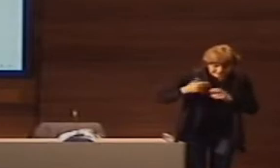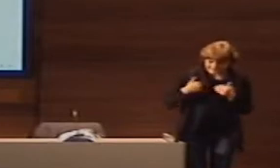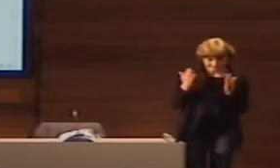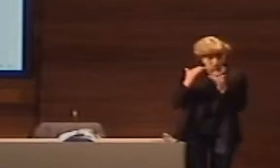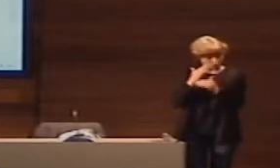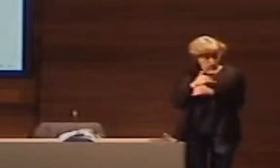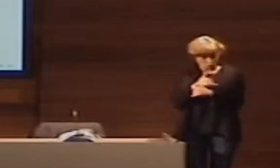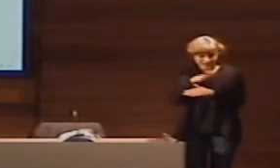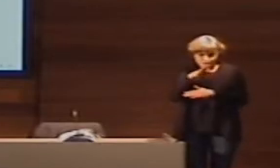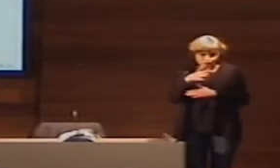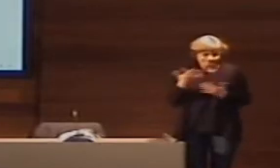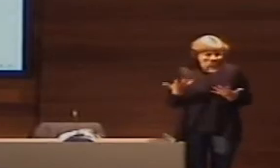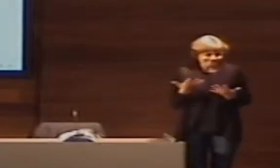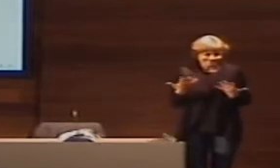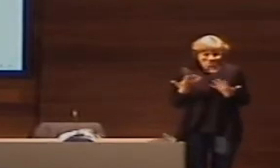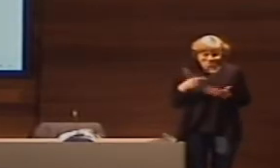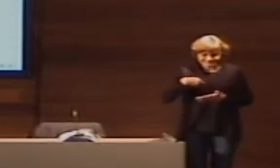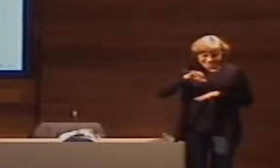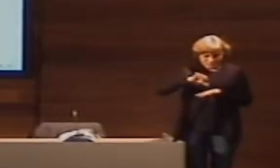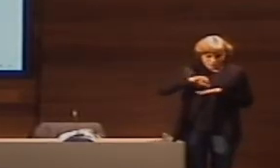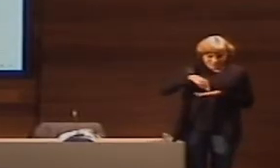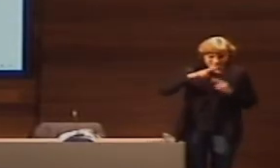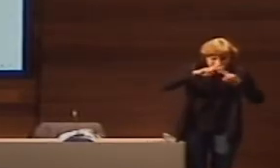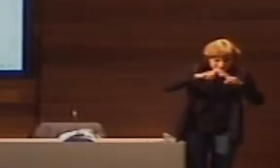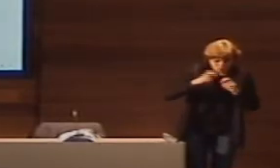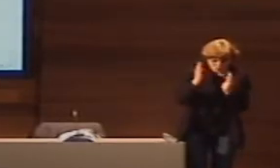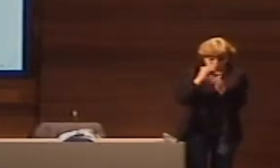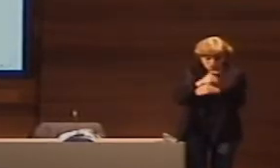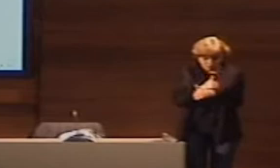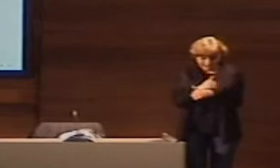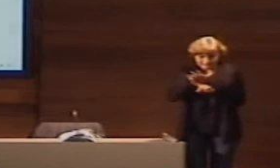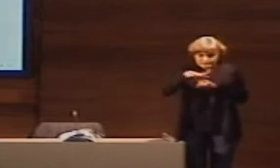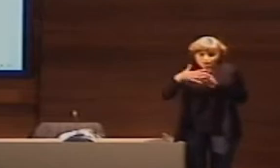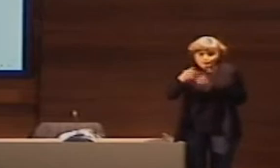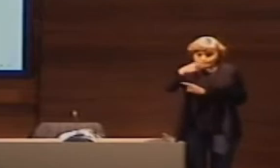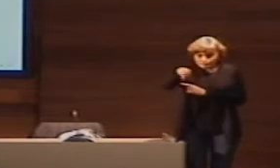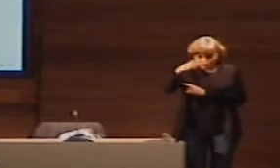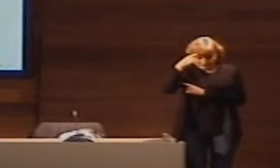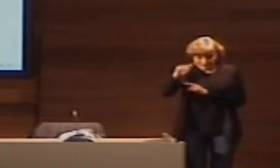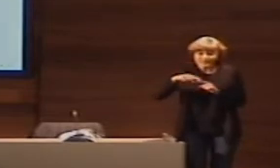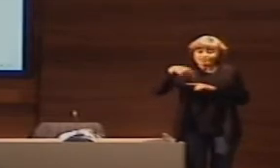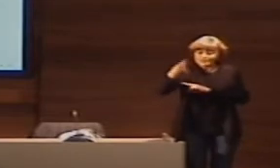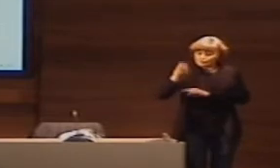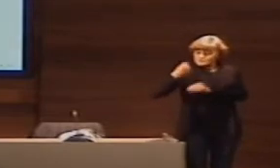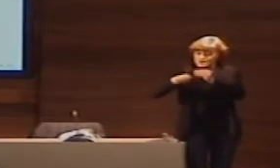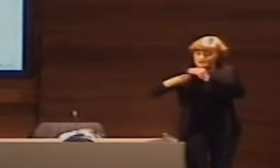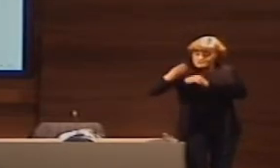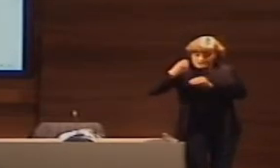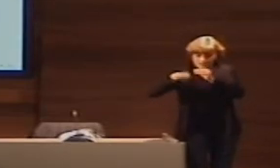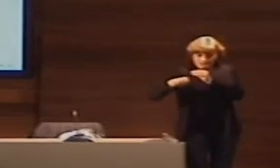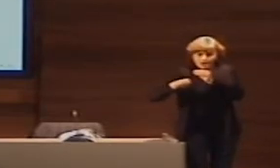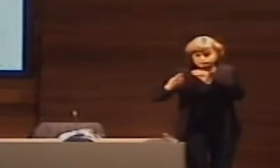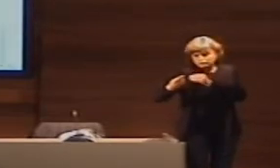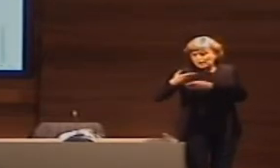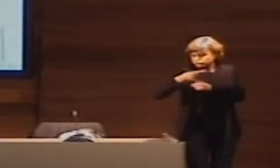poder hacer muchas referencias en relación a la situación presente vuestra, pero seguramente saldrán temas que luego en el debate podemos